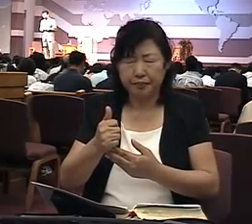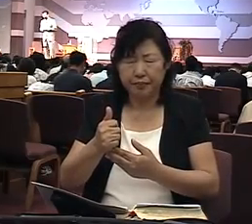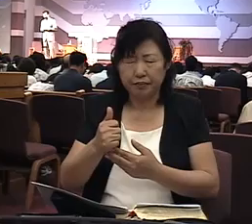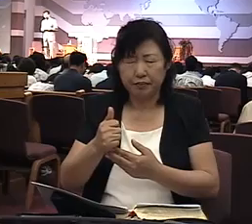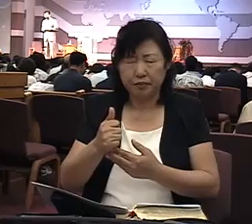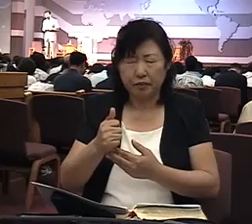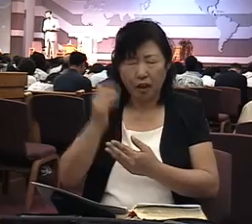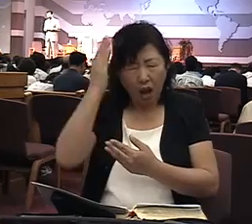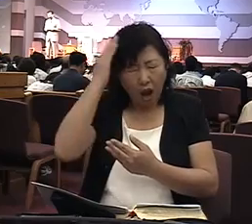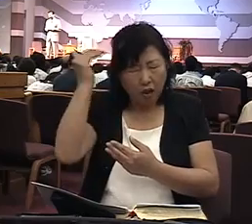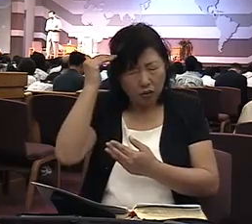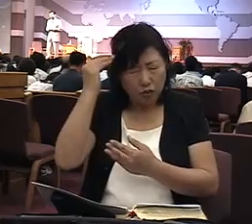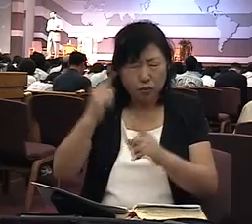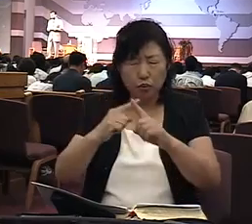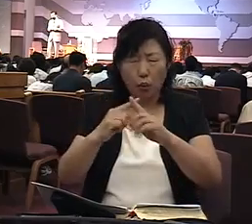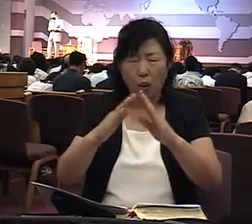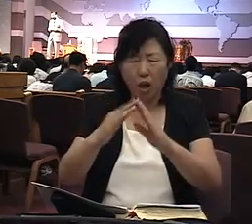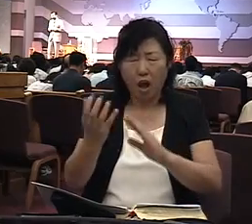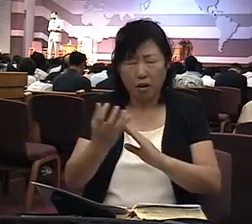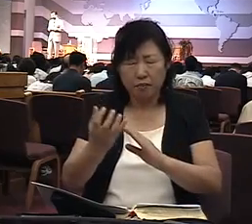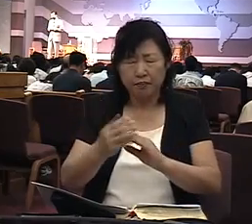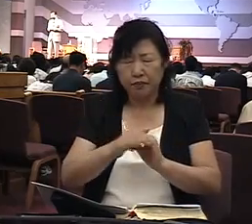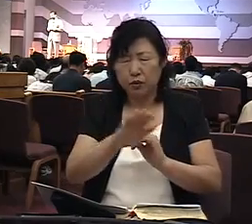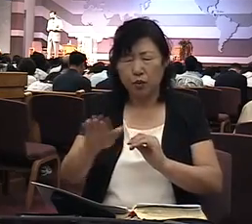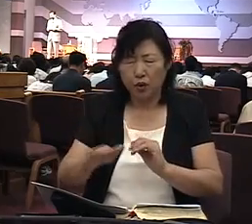한국교회의 아픔을, 우리의 아픔,